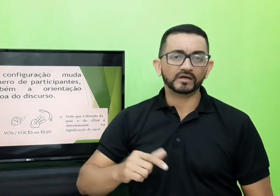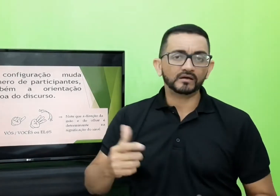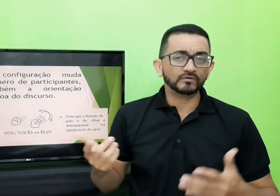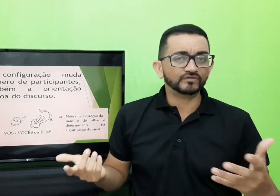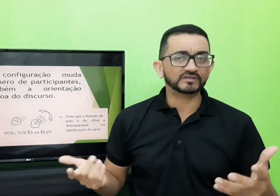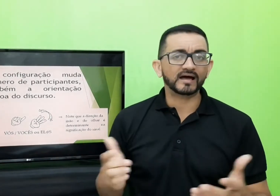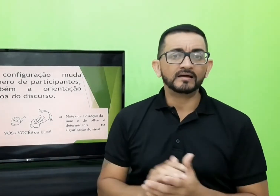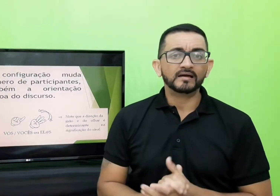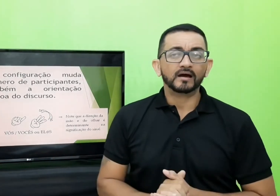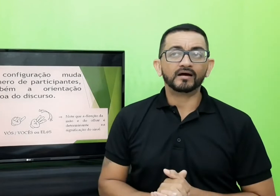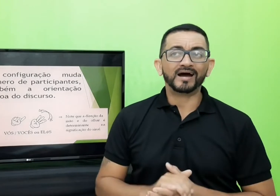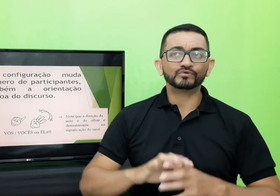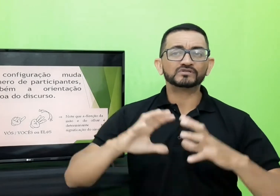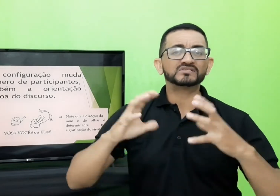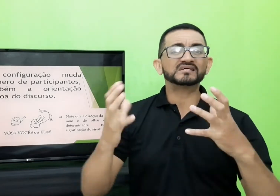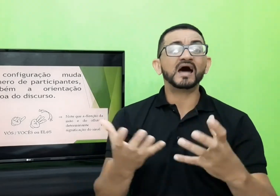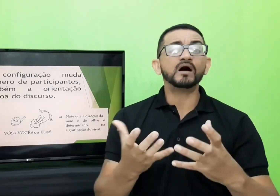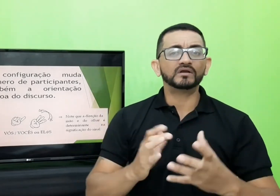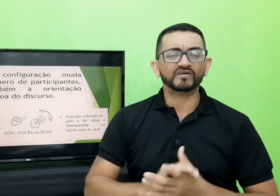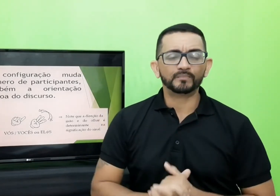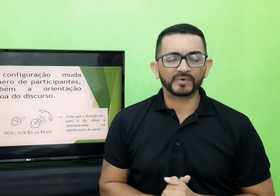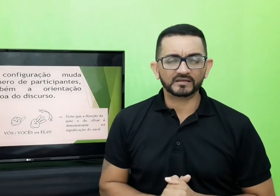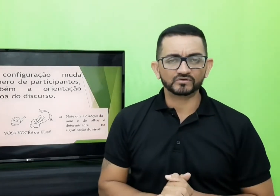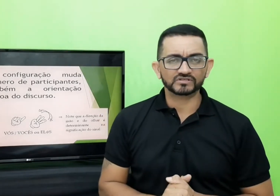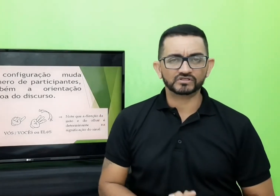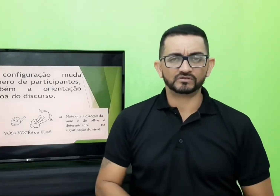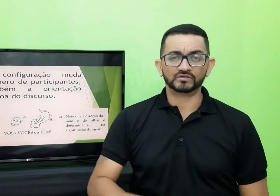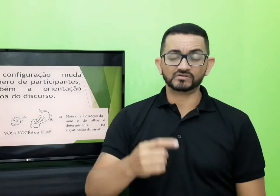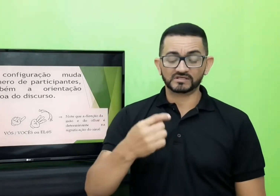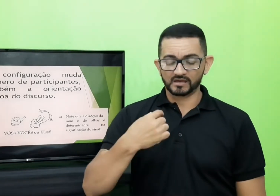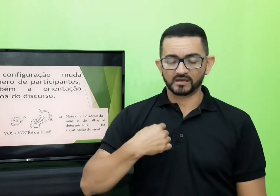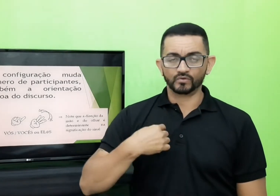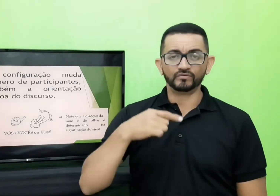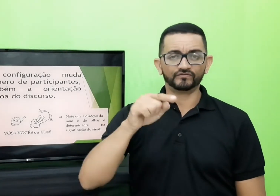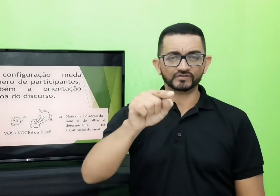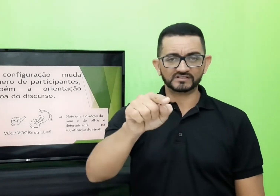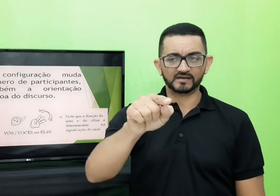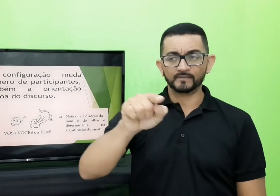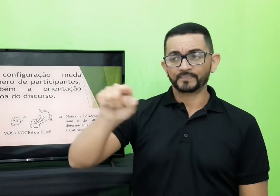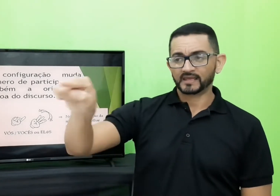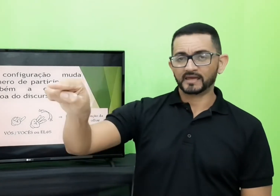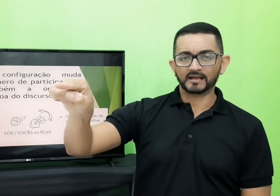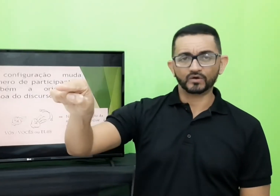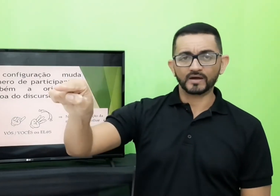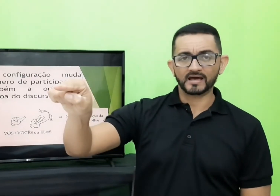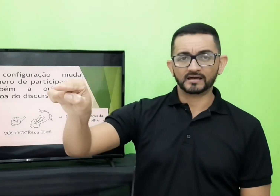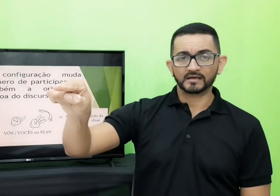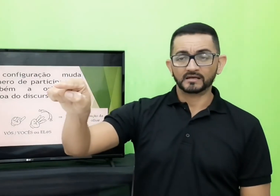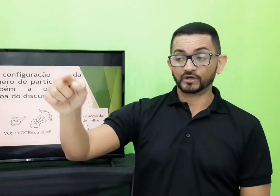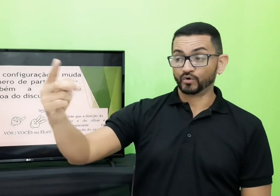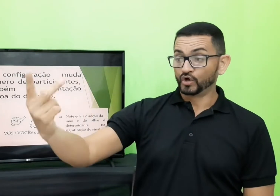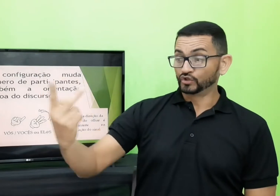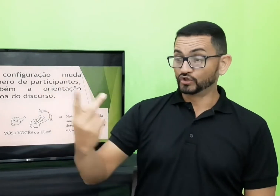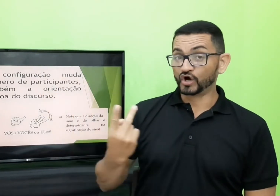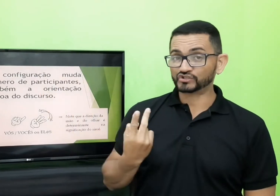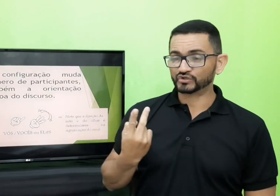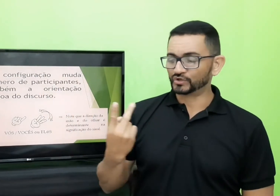eu não vou estar... O sinal ele vai perder o sentido. Então tem que ser eu, você, ele ou ela. Então, nós dois.